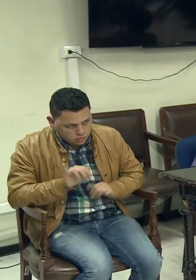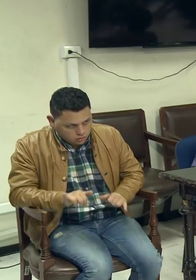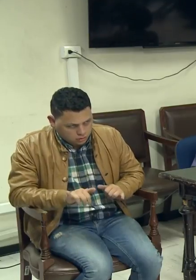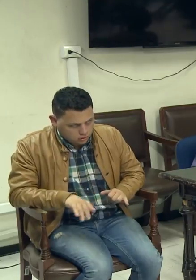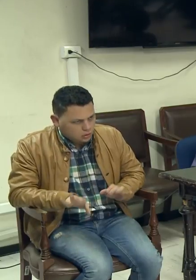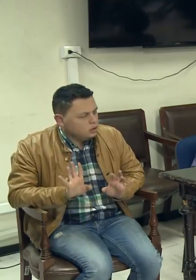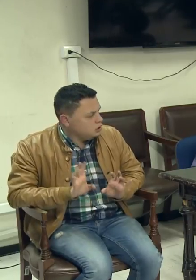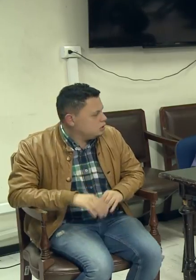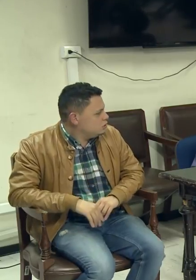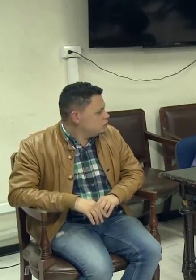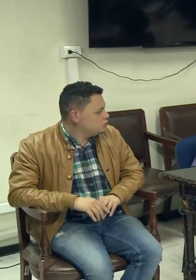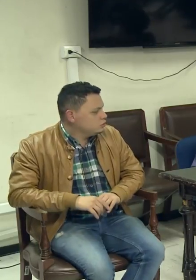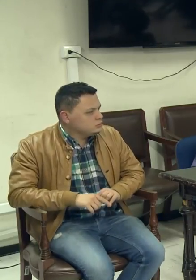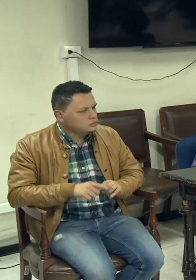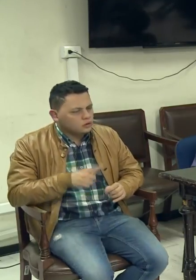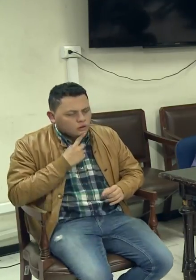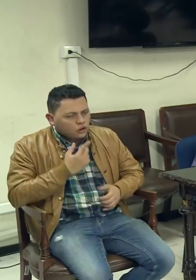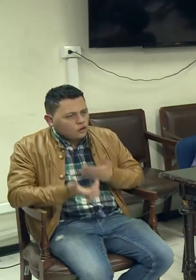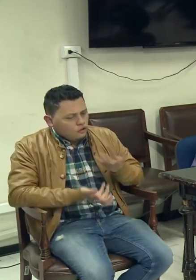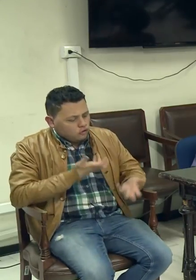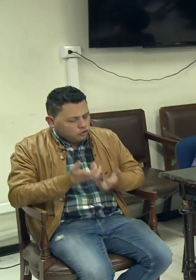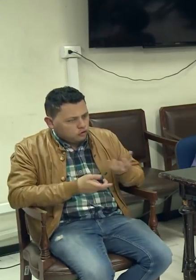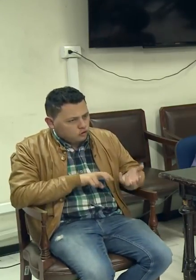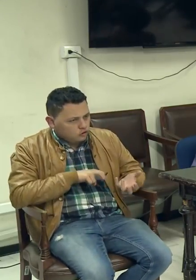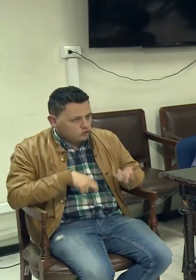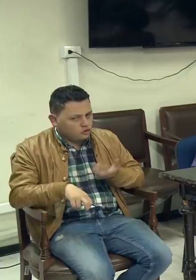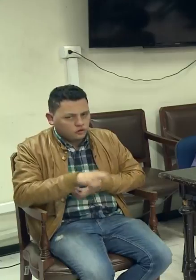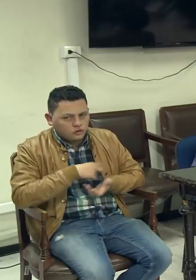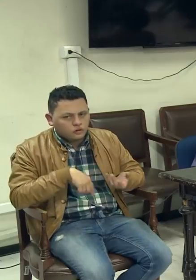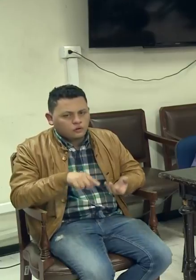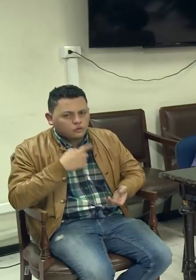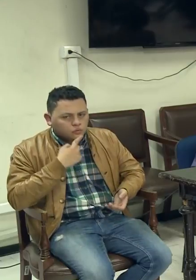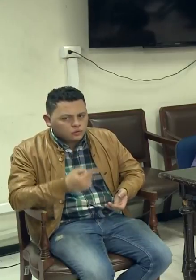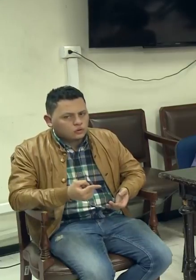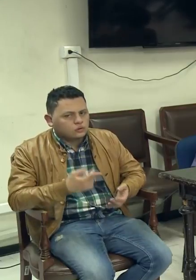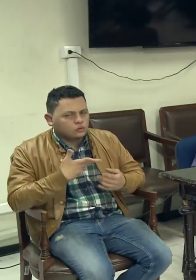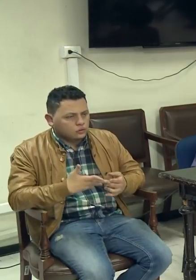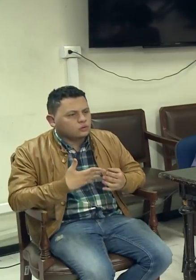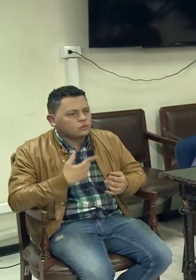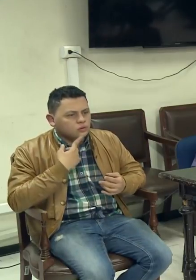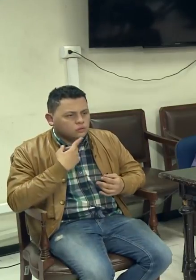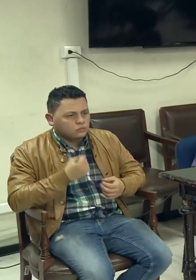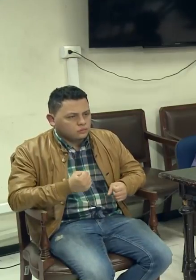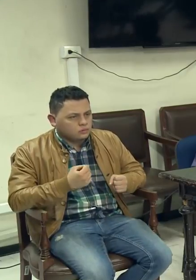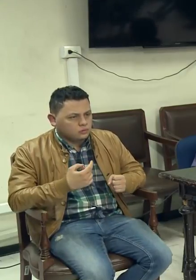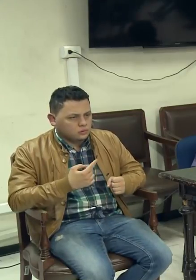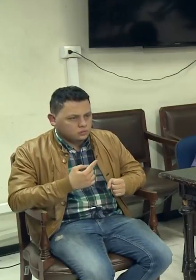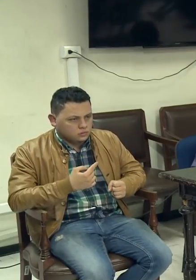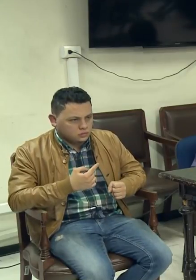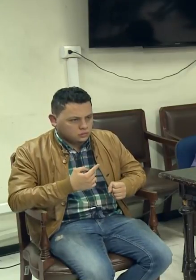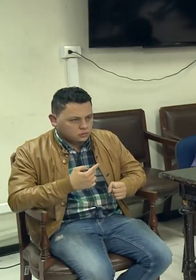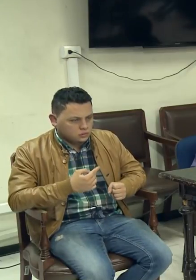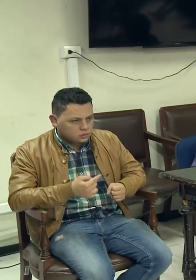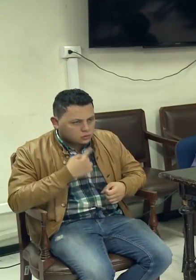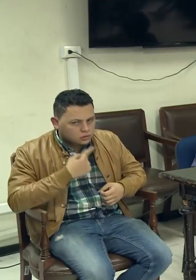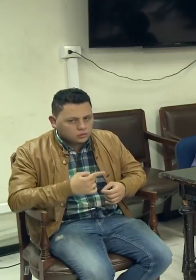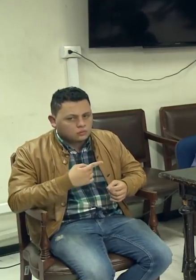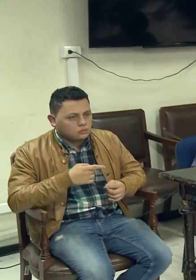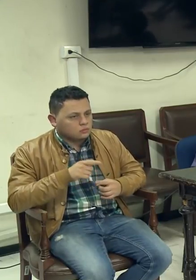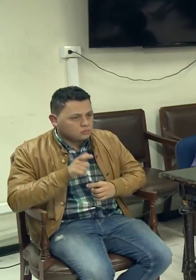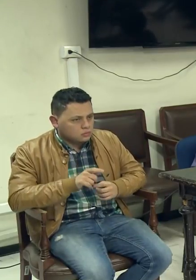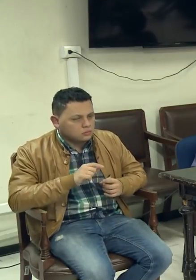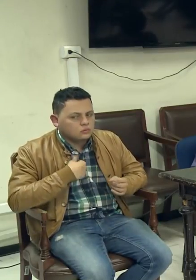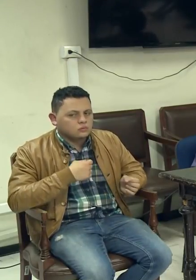lado de donde está el fuego. Y yo decía, ¿y por qué no dispersan esto y dejan todo ahí y hacen tres veces menos